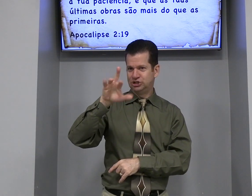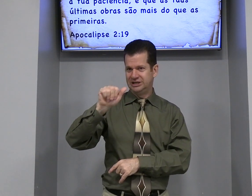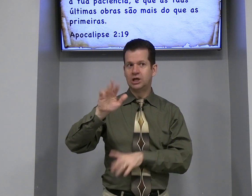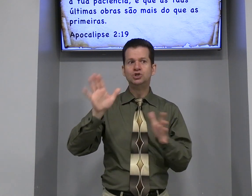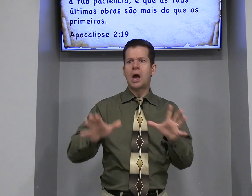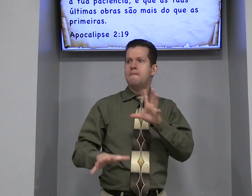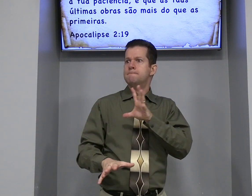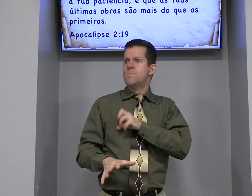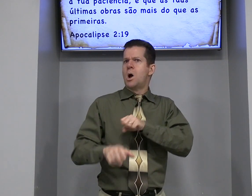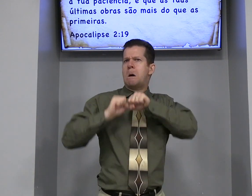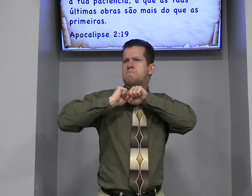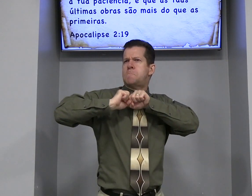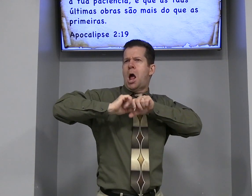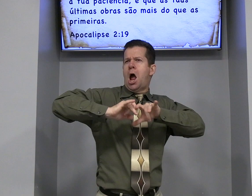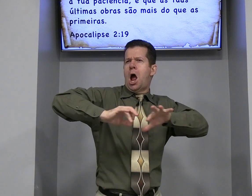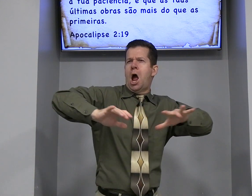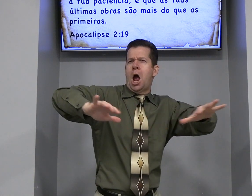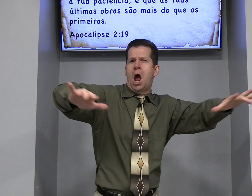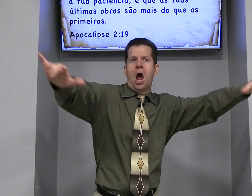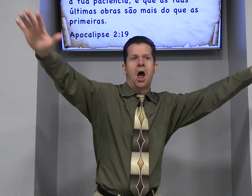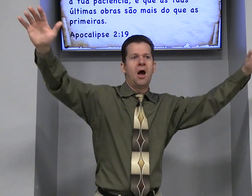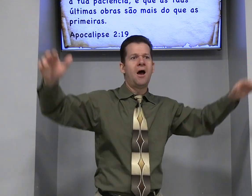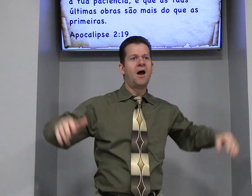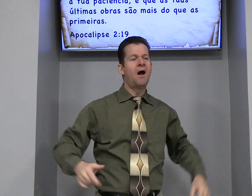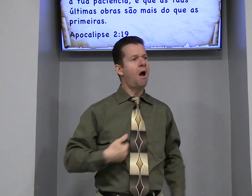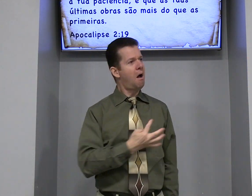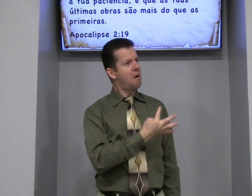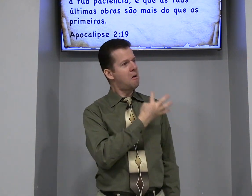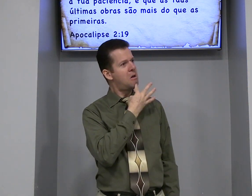A igreja em Tiatira espalhava esse amor.